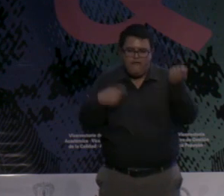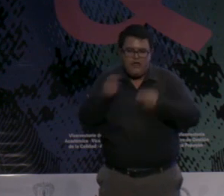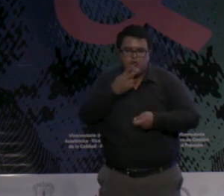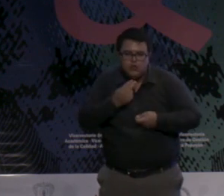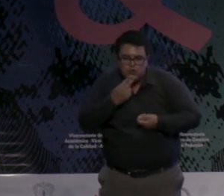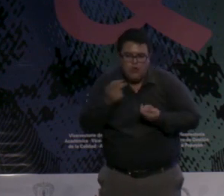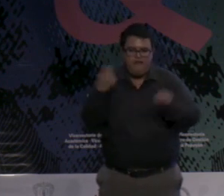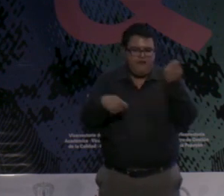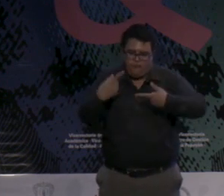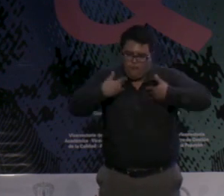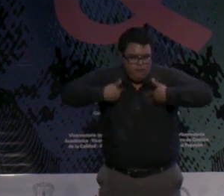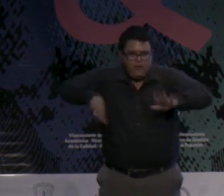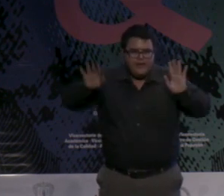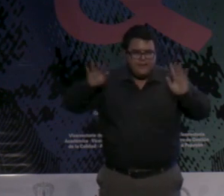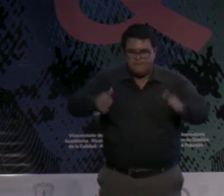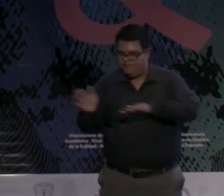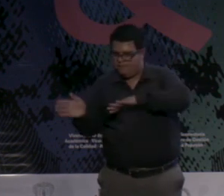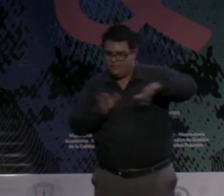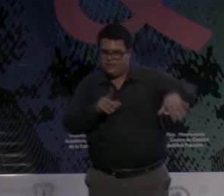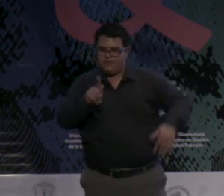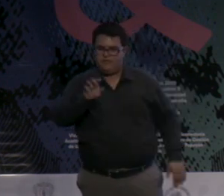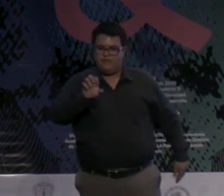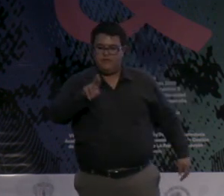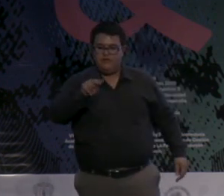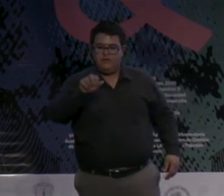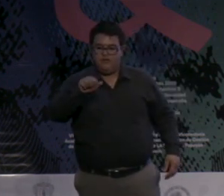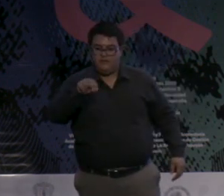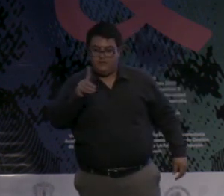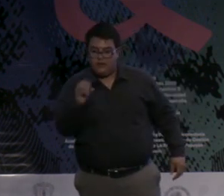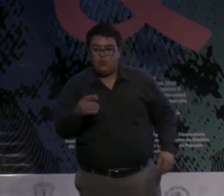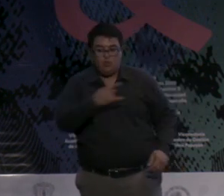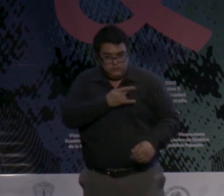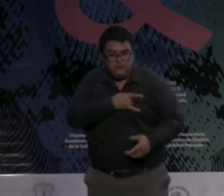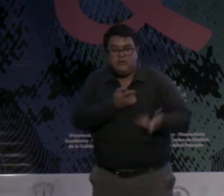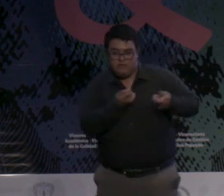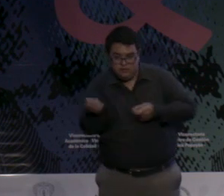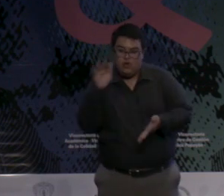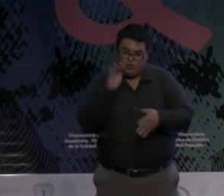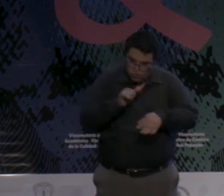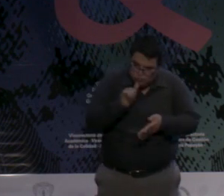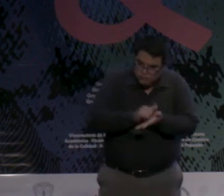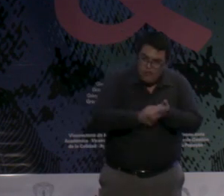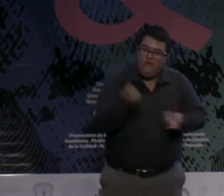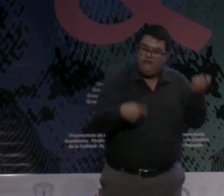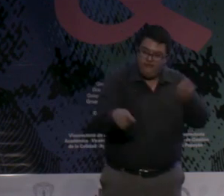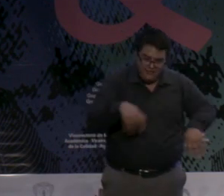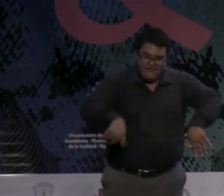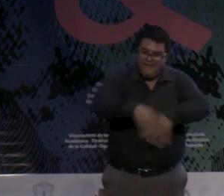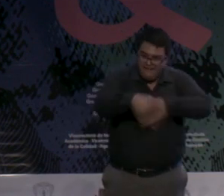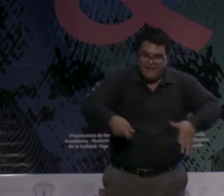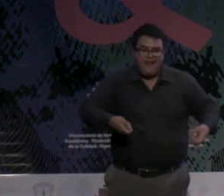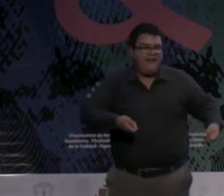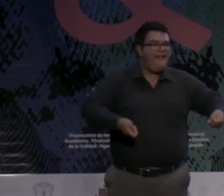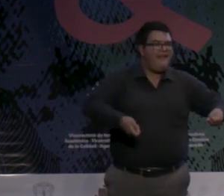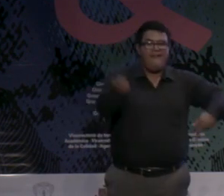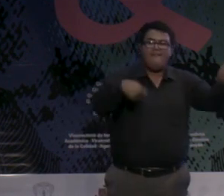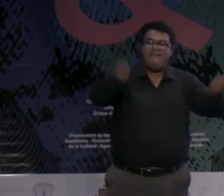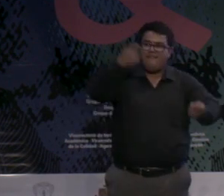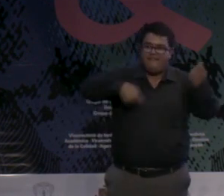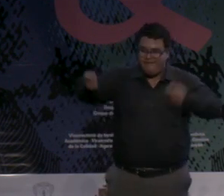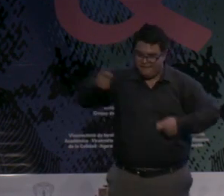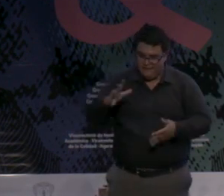Down, que no podía dejar solo todo el tiempo para tener un trabajo formal, así que el tener un puesto de ventas ambulantes era un puesto que le da un